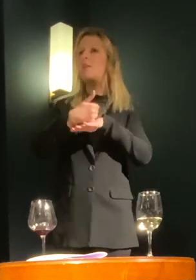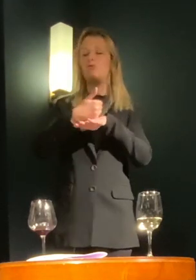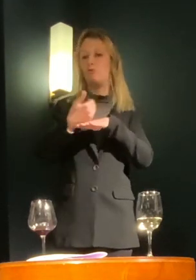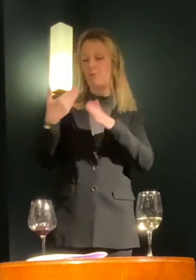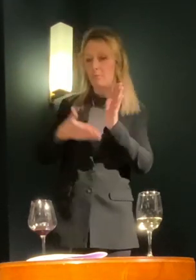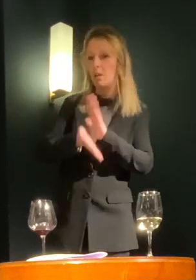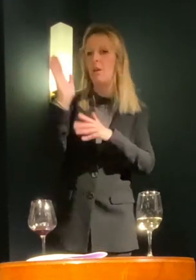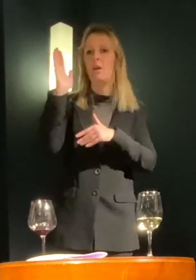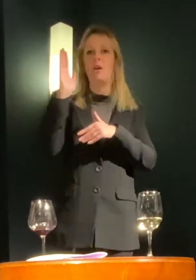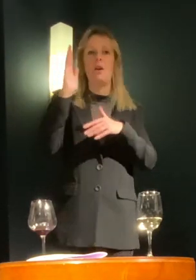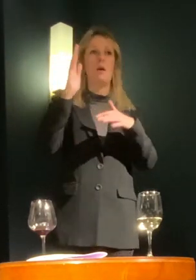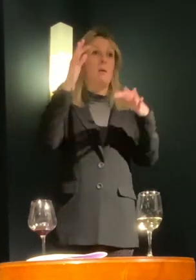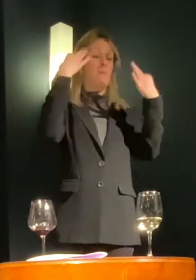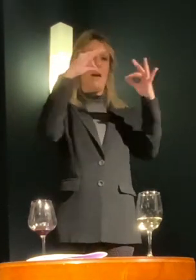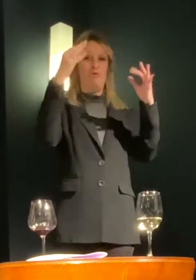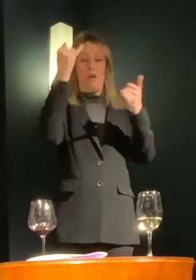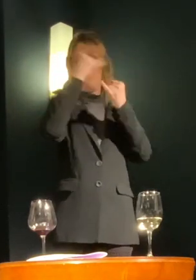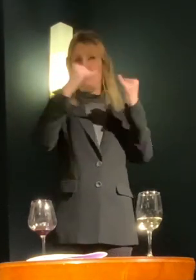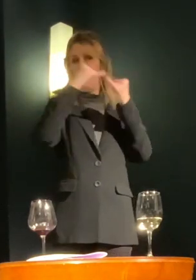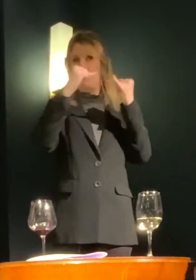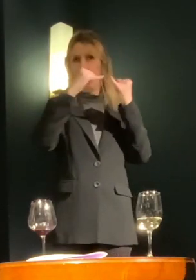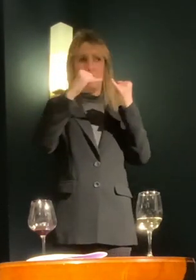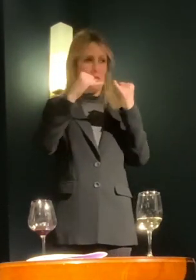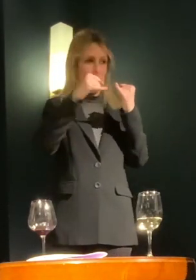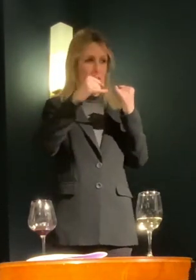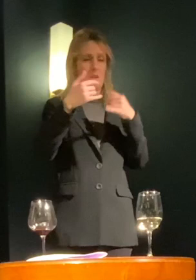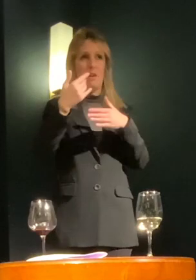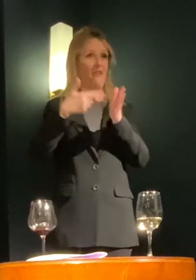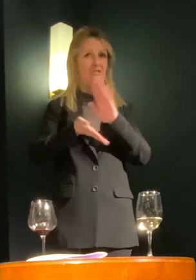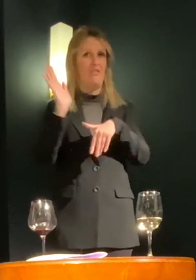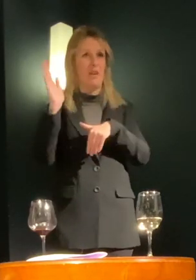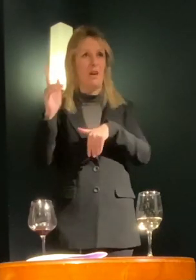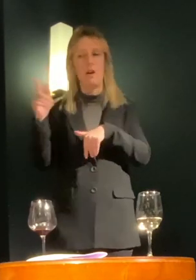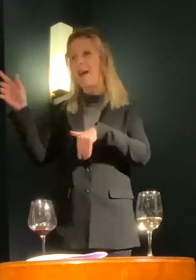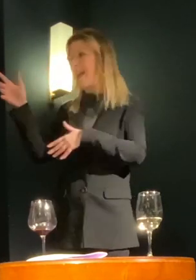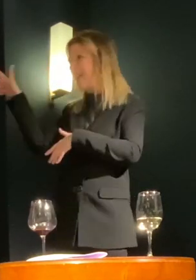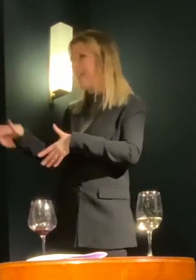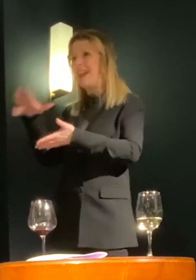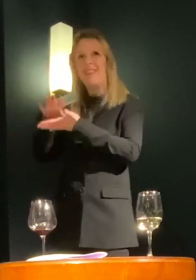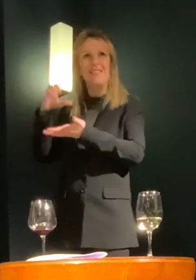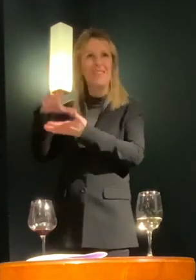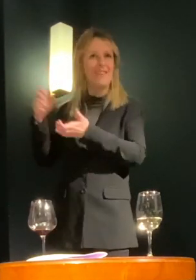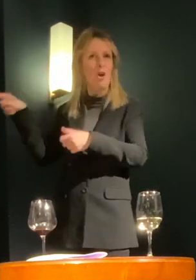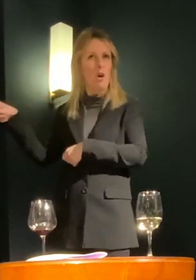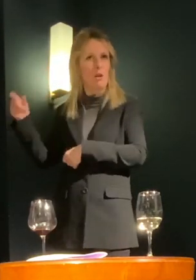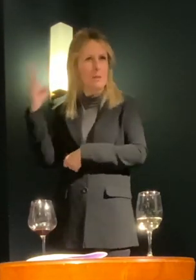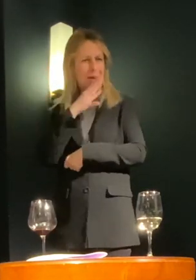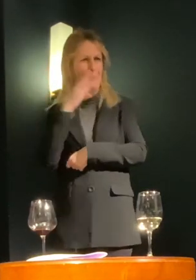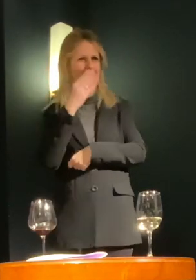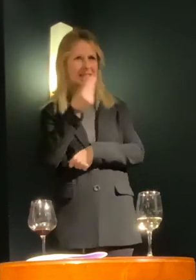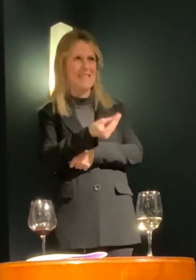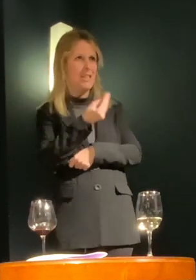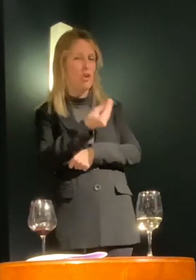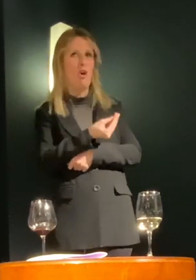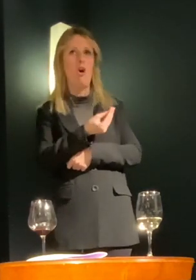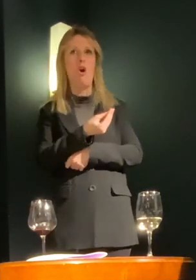descrizione dei personaggi e via. La mia editor mi ha detto: ma stai impazzito, cioè, nel senso, ma li leggi i libri? Oppure ha detto: dai,